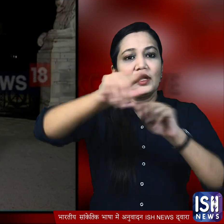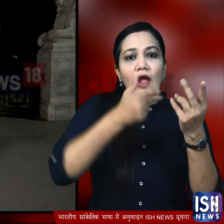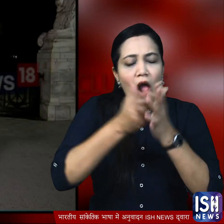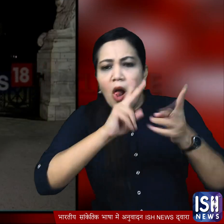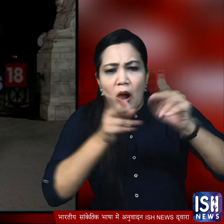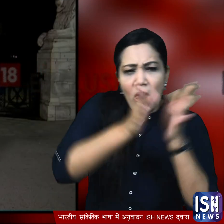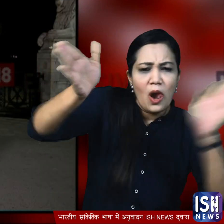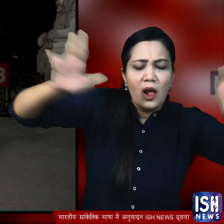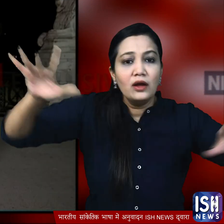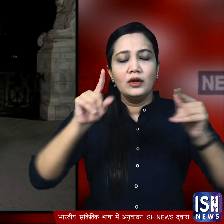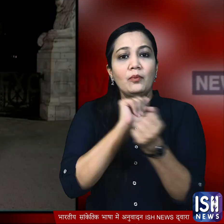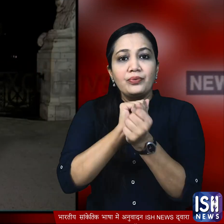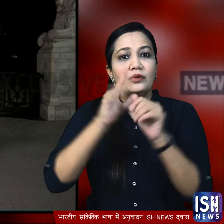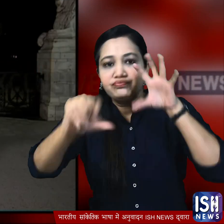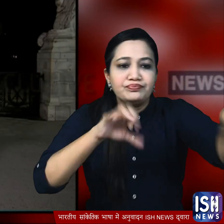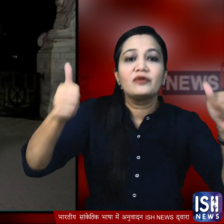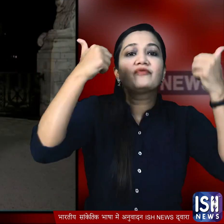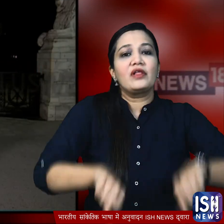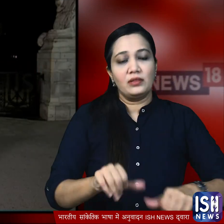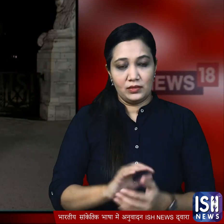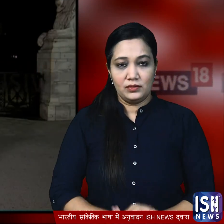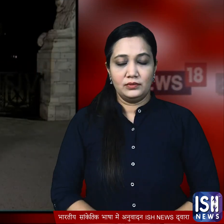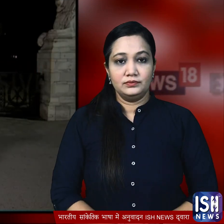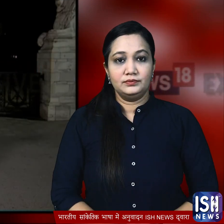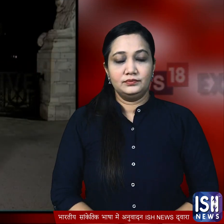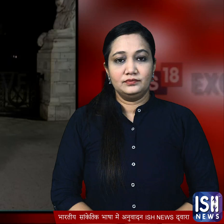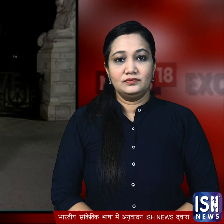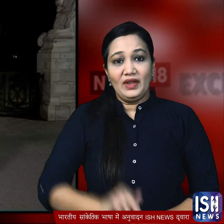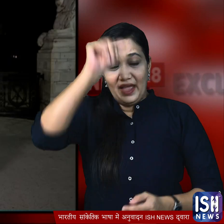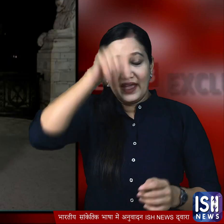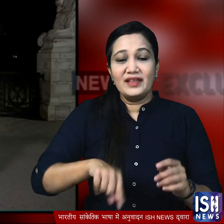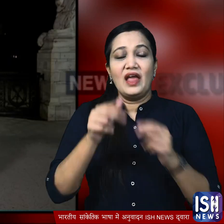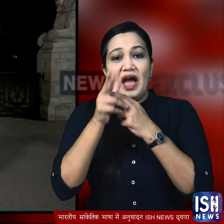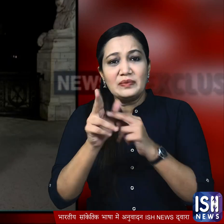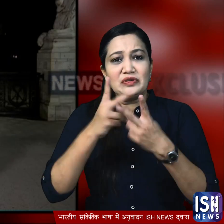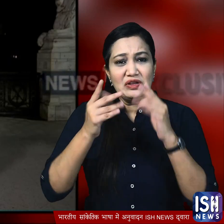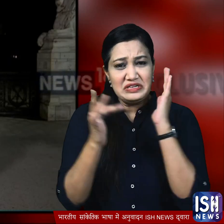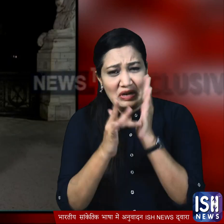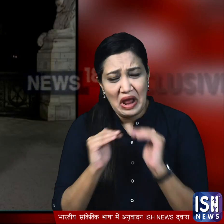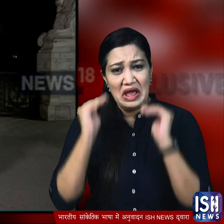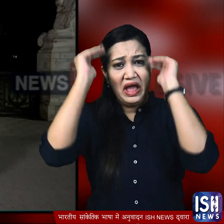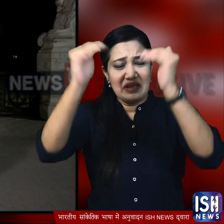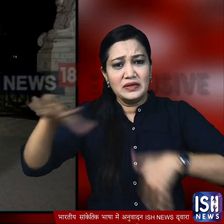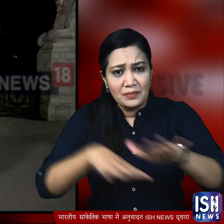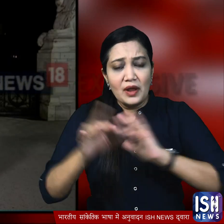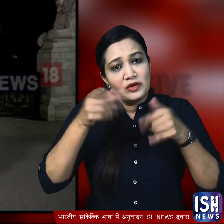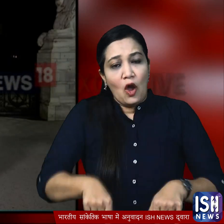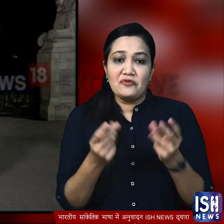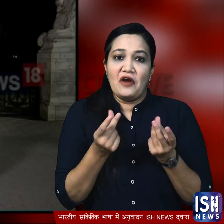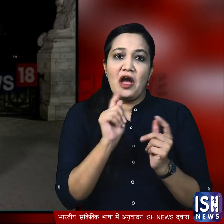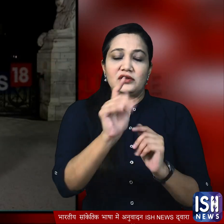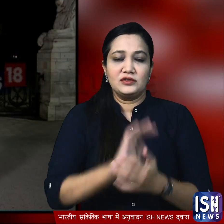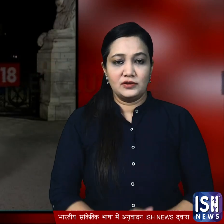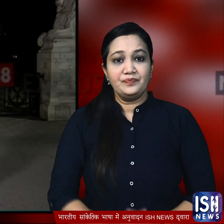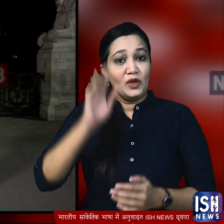पुलिस की नाकेबंदी को चकमा देने में कामयाब हो गए। भारतीय सेना को आधुनिक तकनीक से लैस करने की योजना पर तेजी से काम